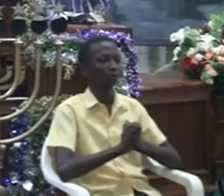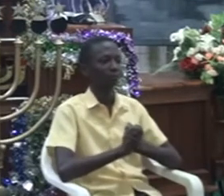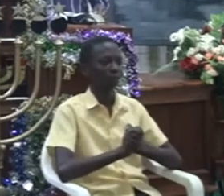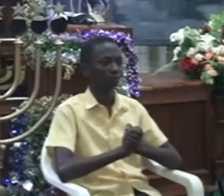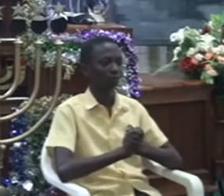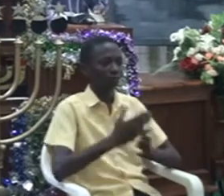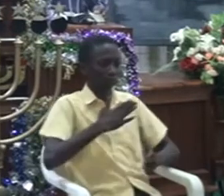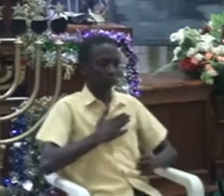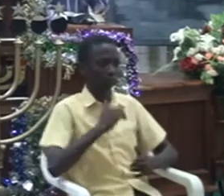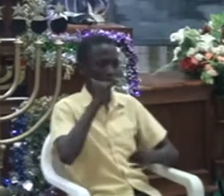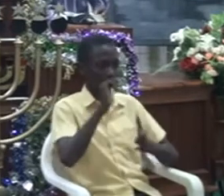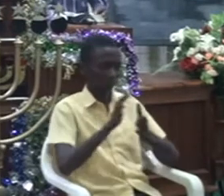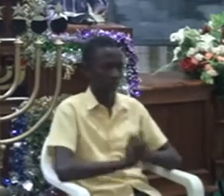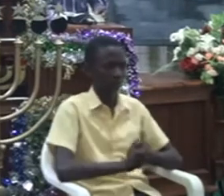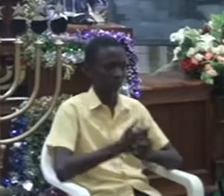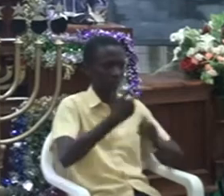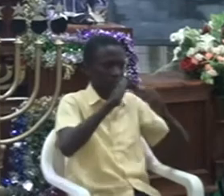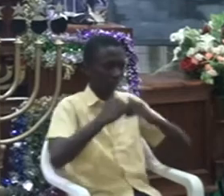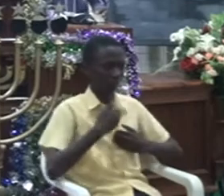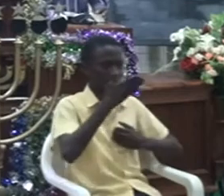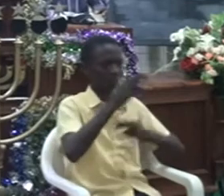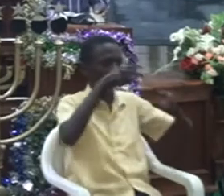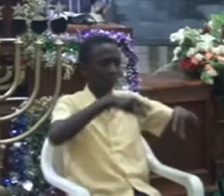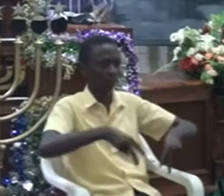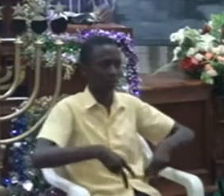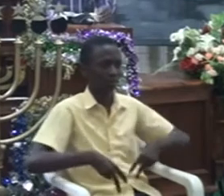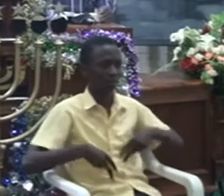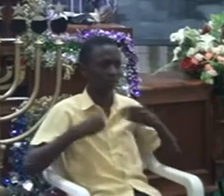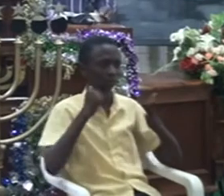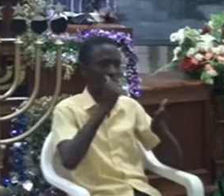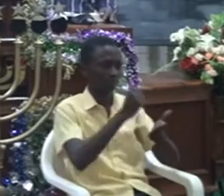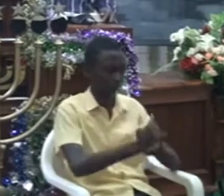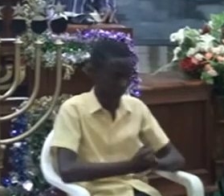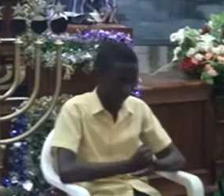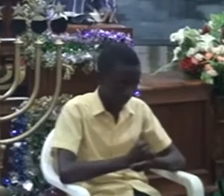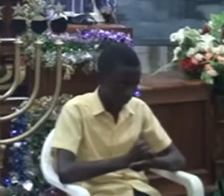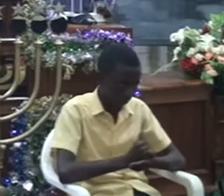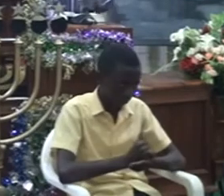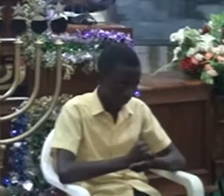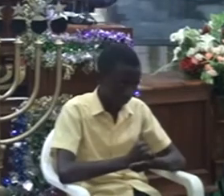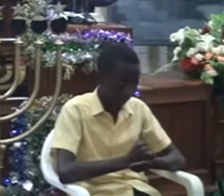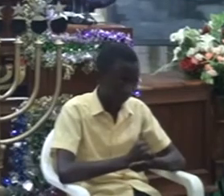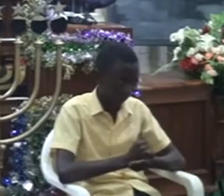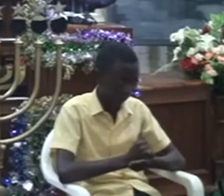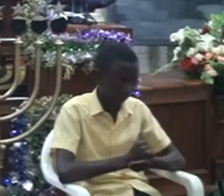Mon époux. Bibi harusi wangu. Il aura la vie. Yeye atapata uzima.